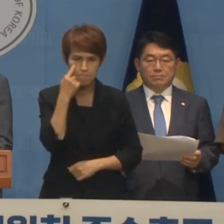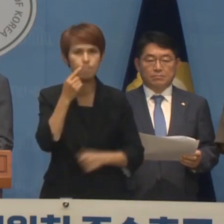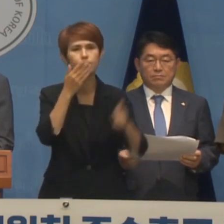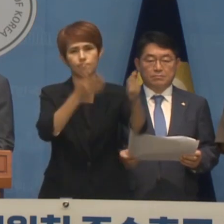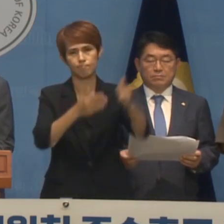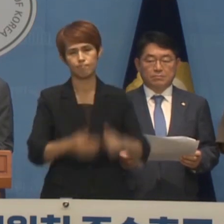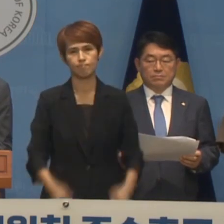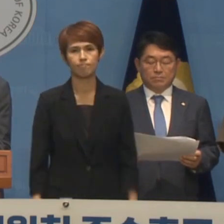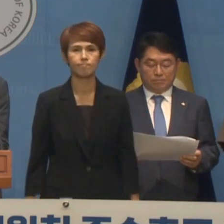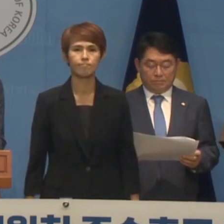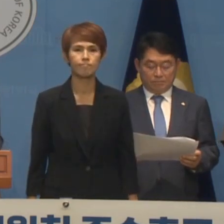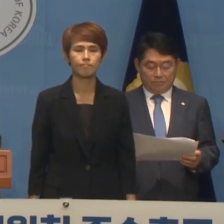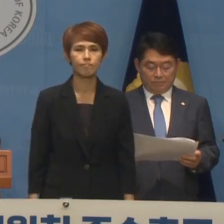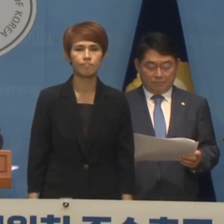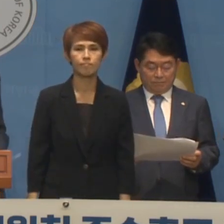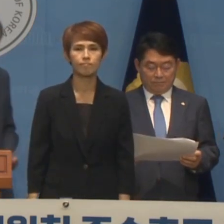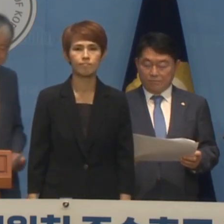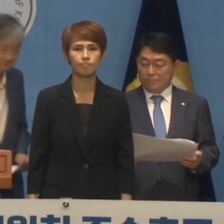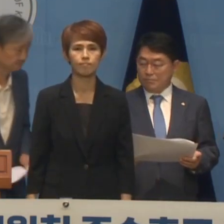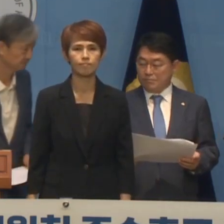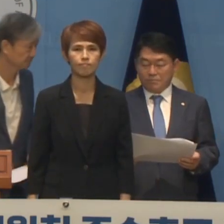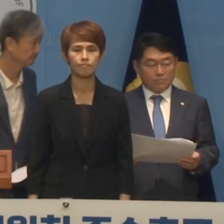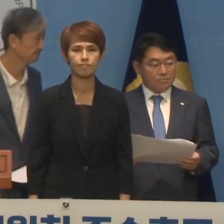바랍니다. 이상입니다.